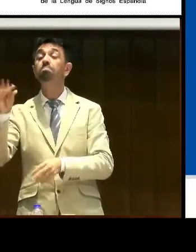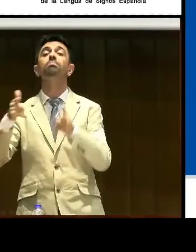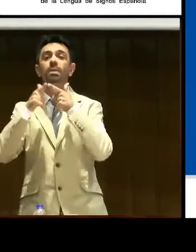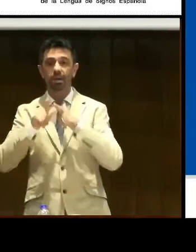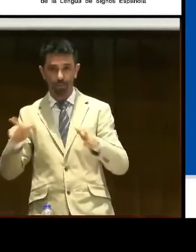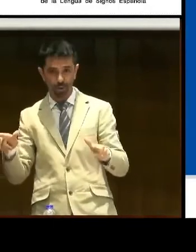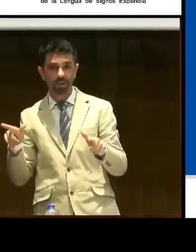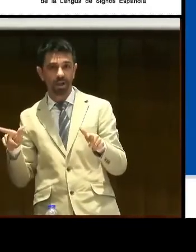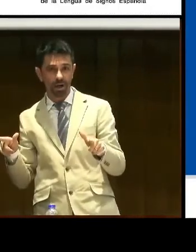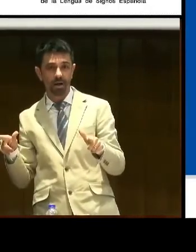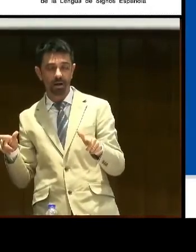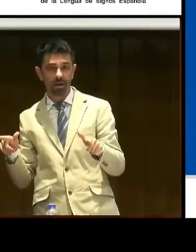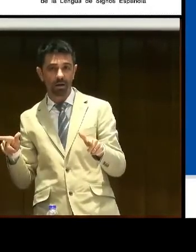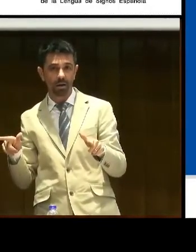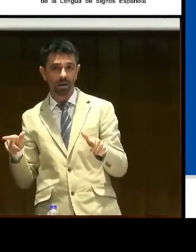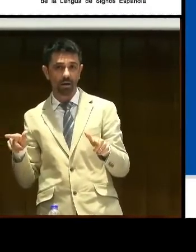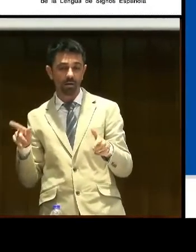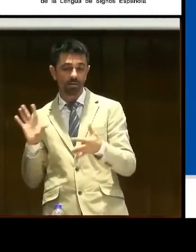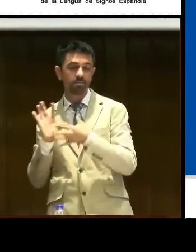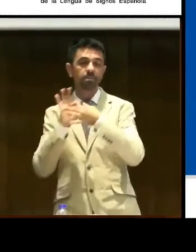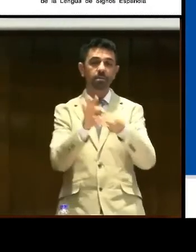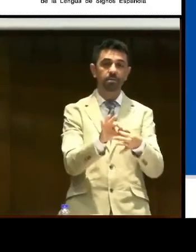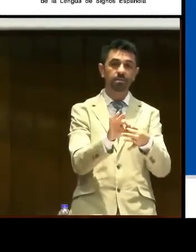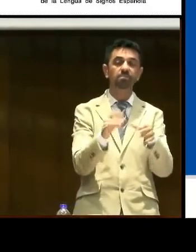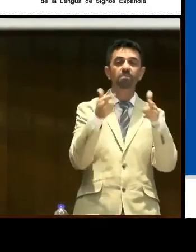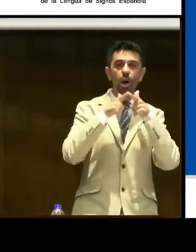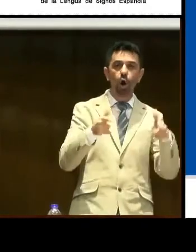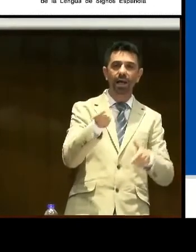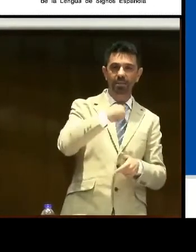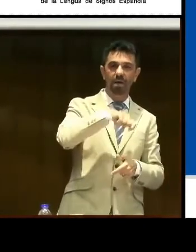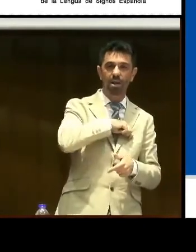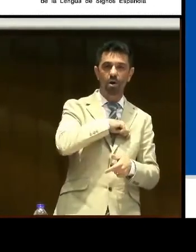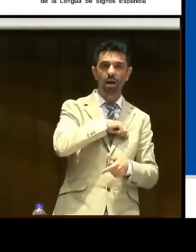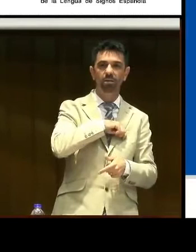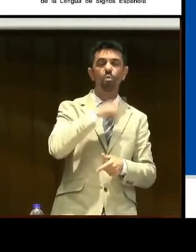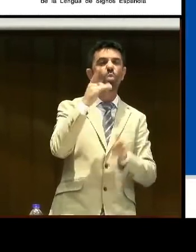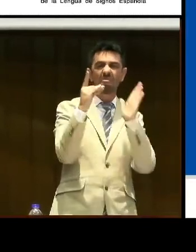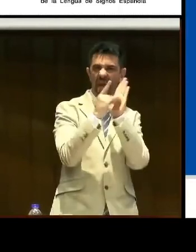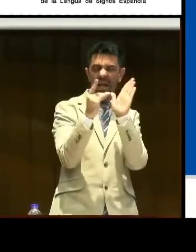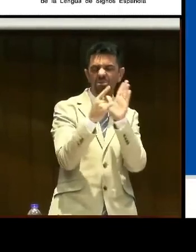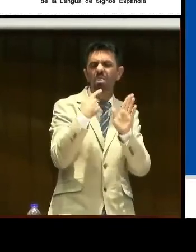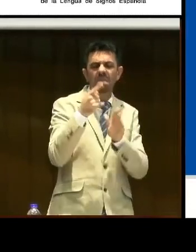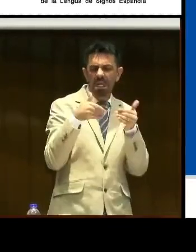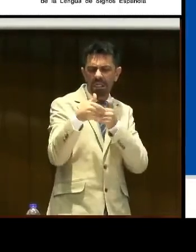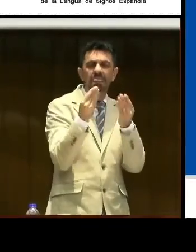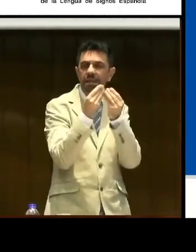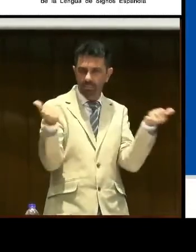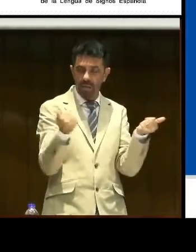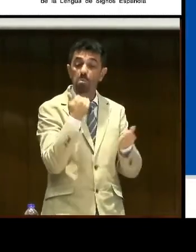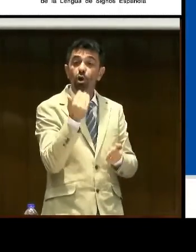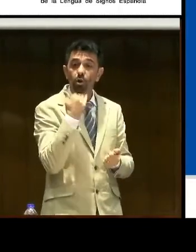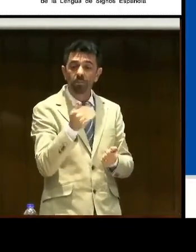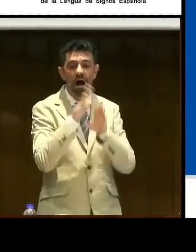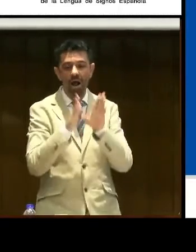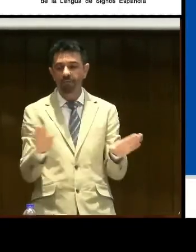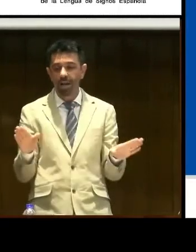última. Adscrito al área de conocimiento de filología española, por el cual ésta